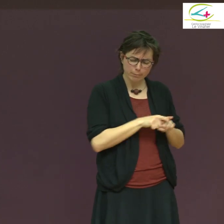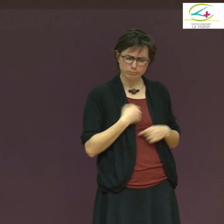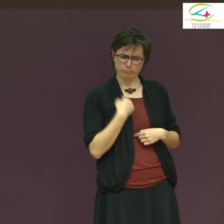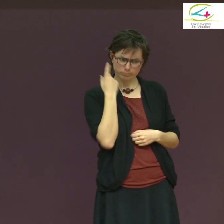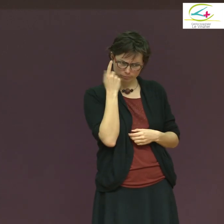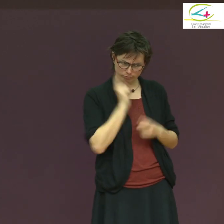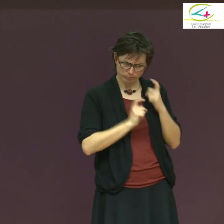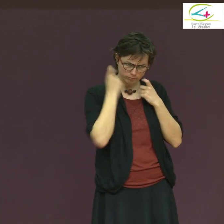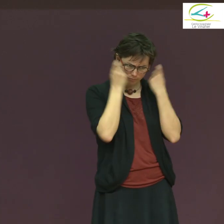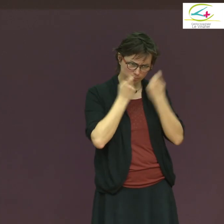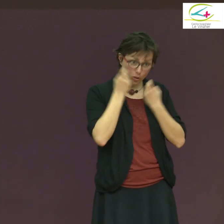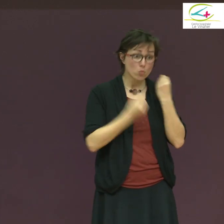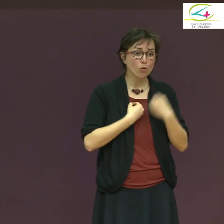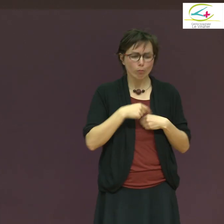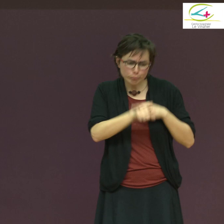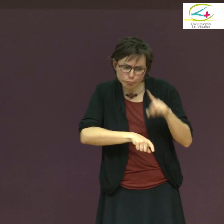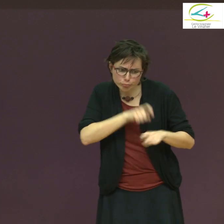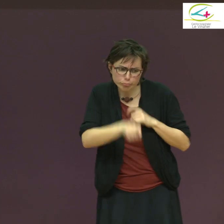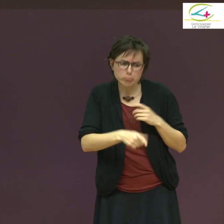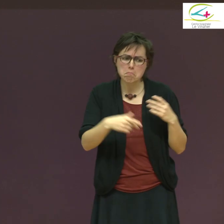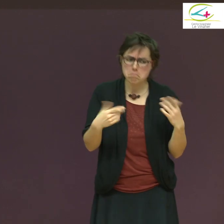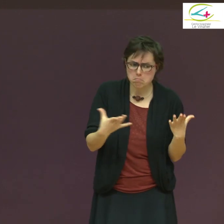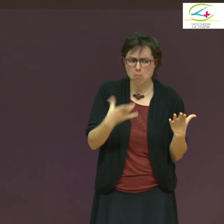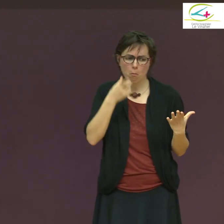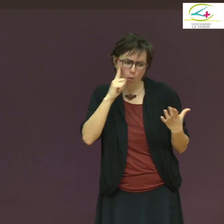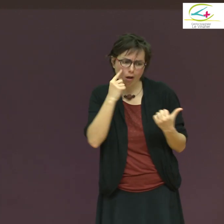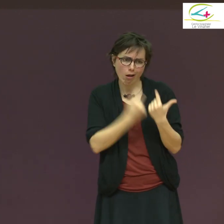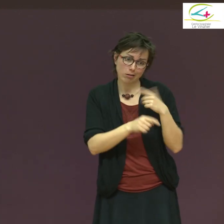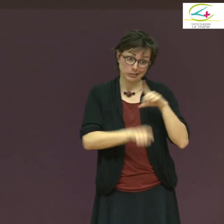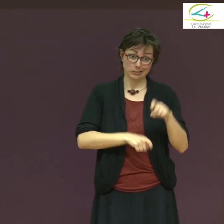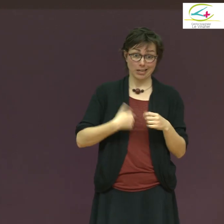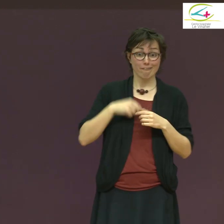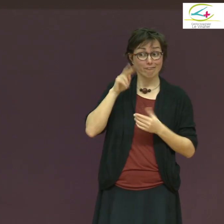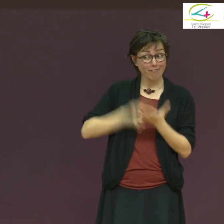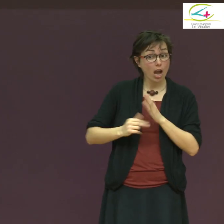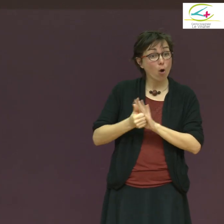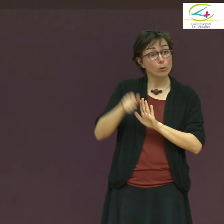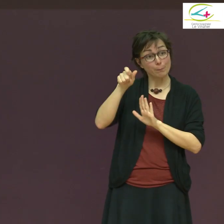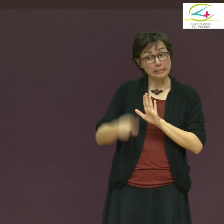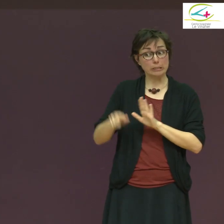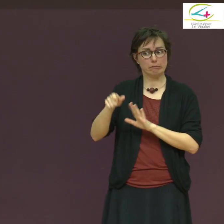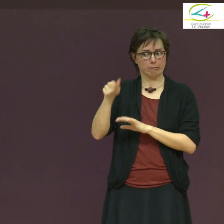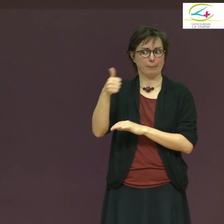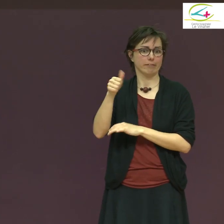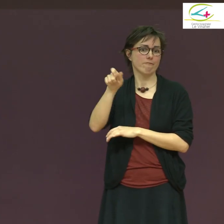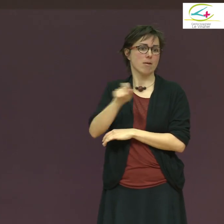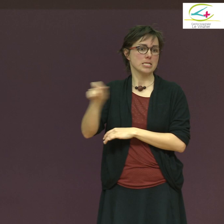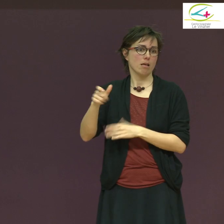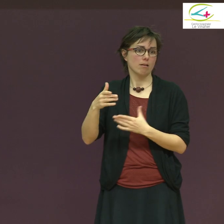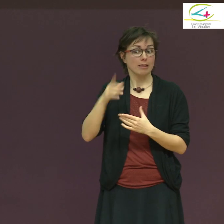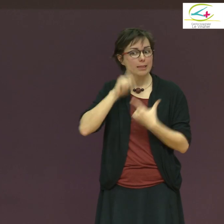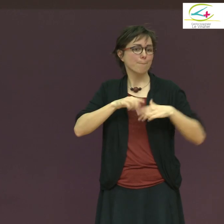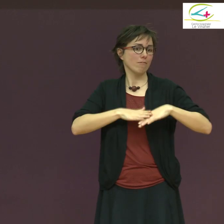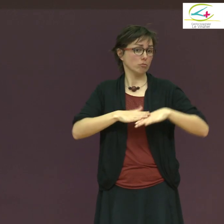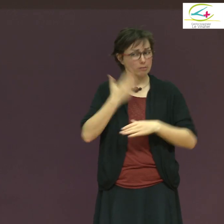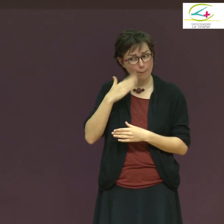de questionner le patient, il y a vraiment un rôle aujourd'hui, et je pense qu'il va se développer, du pharmacien dans la prévention. Vous savez que les pharmaciens maintenant